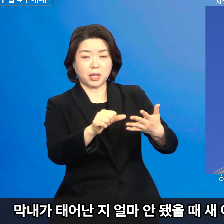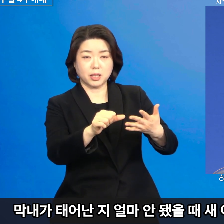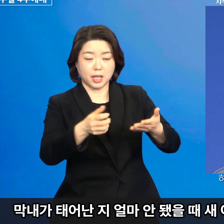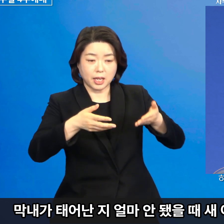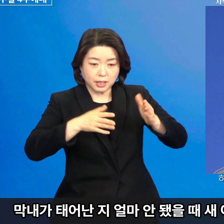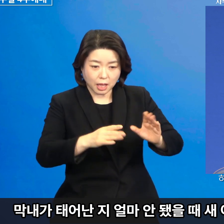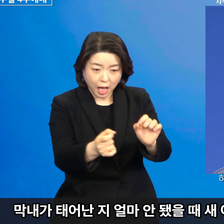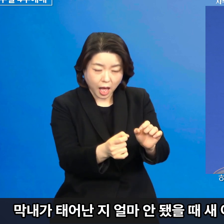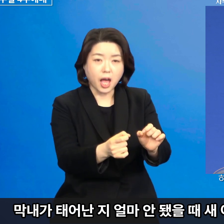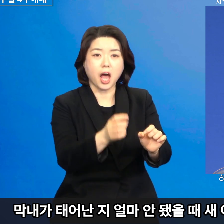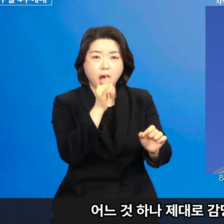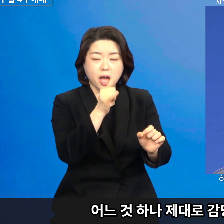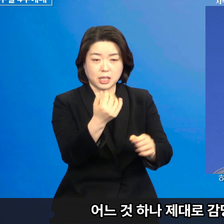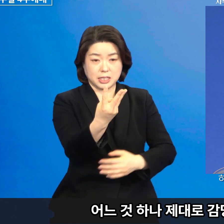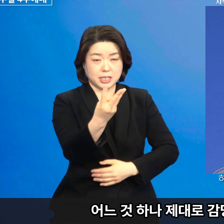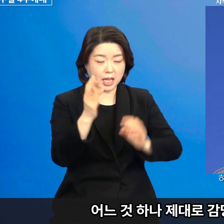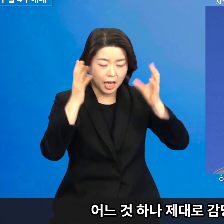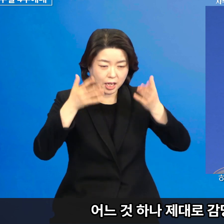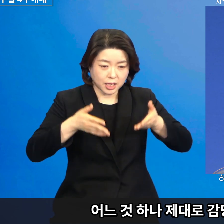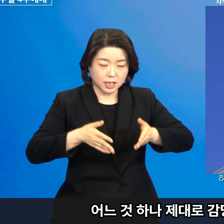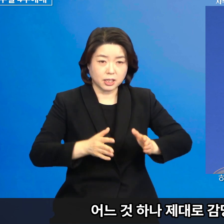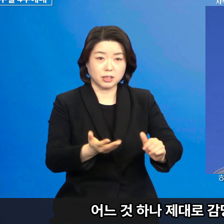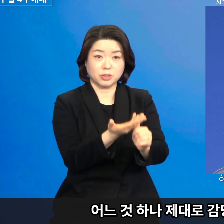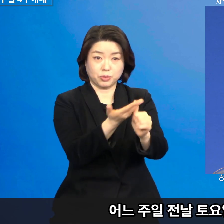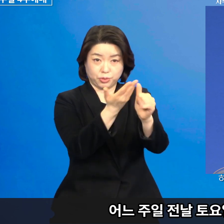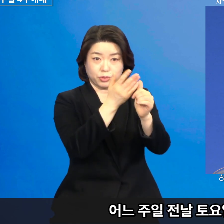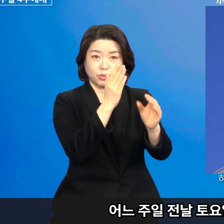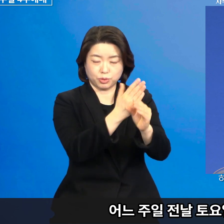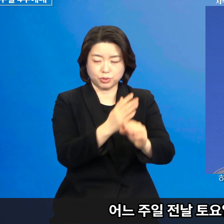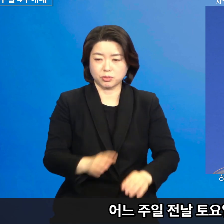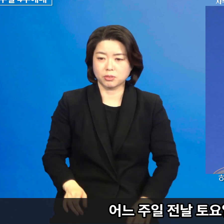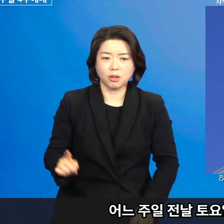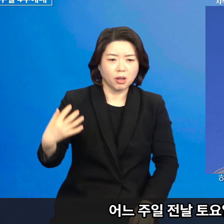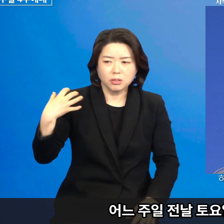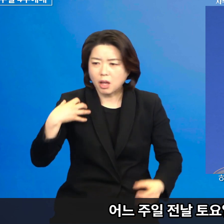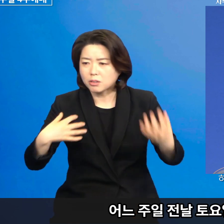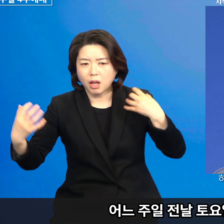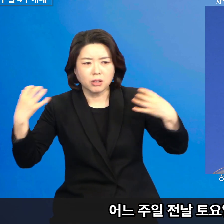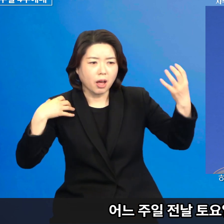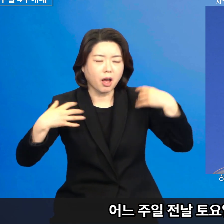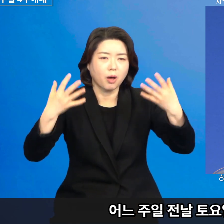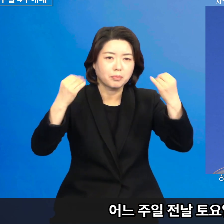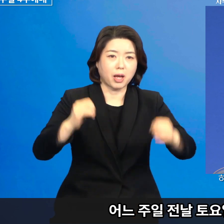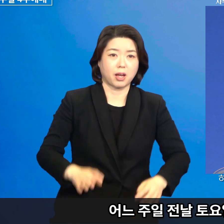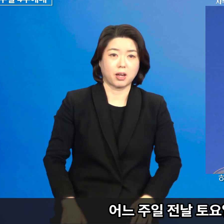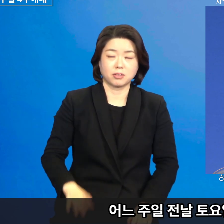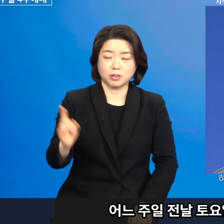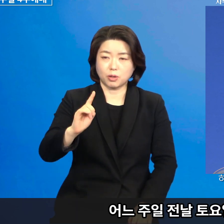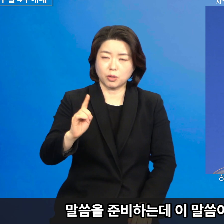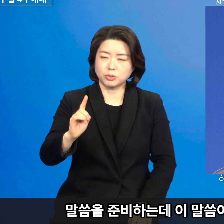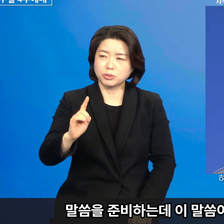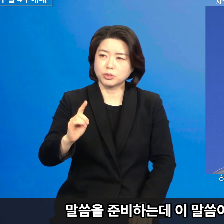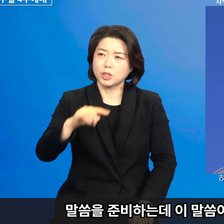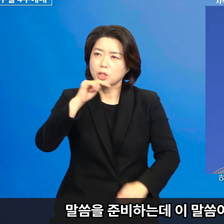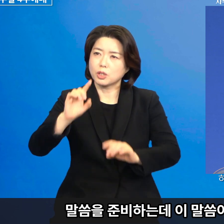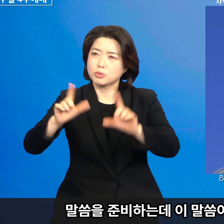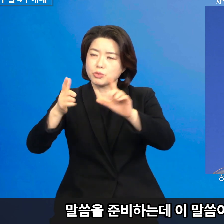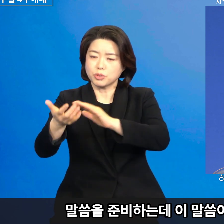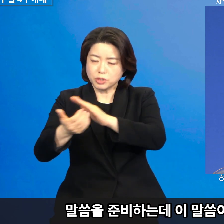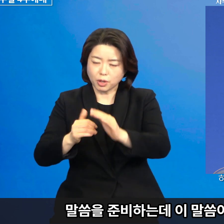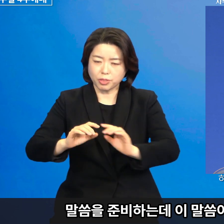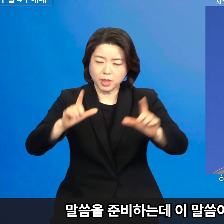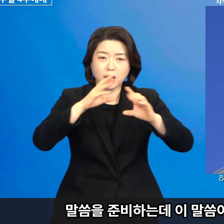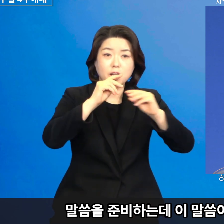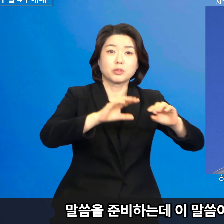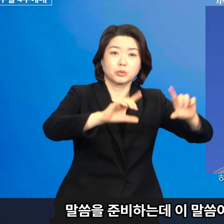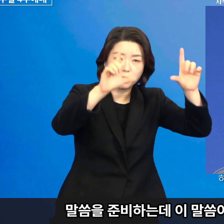되는 그런 상황이었습니다. 어느 가나 제대로 담당하지 못하고 있을 때 어느 주일 전날 토요일 저녁이었습니다. 말씀을 준비하는데